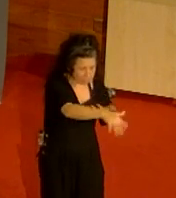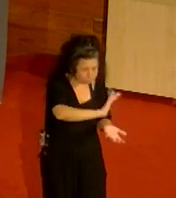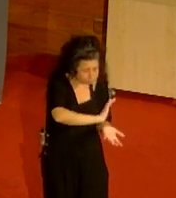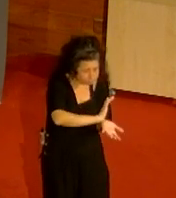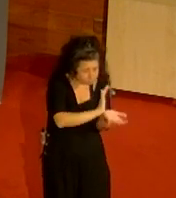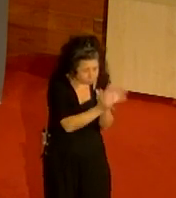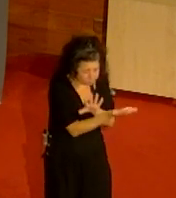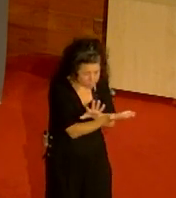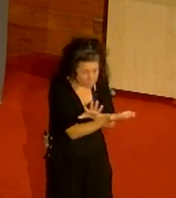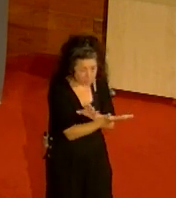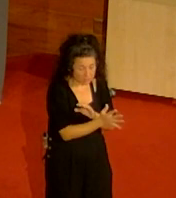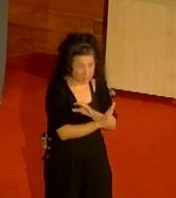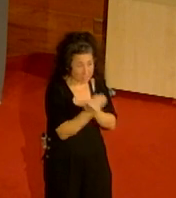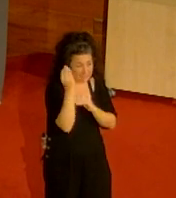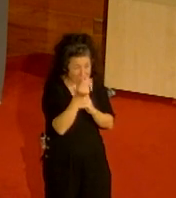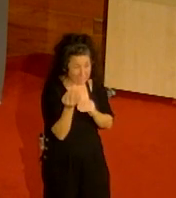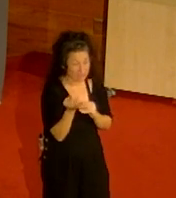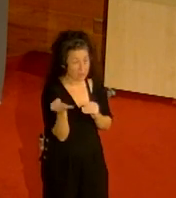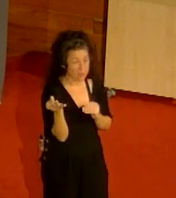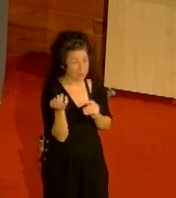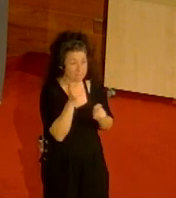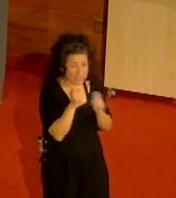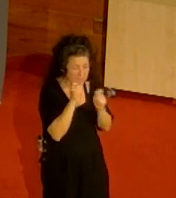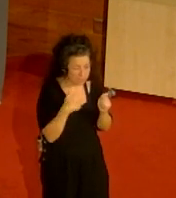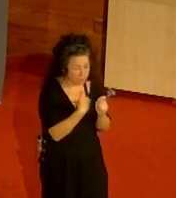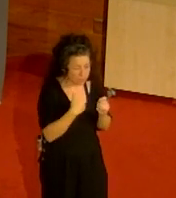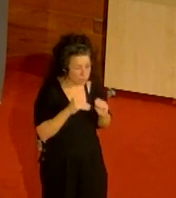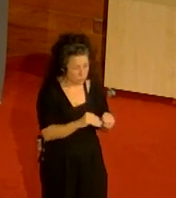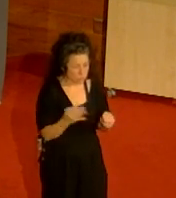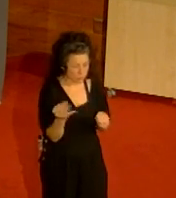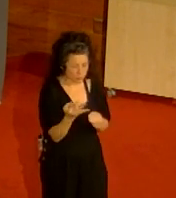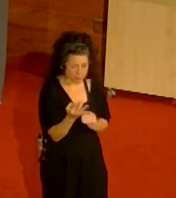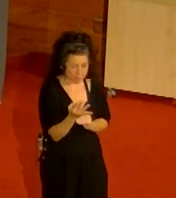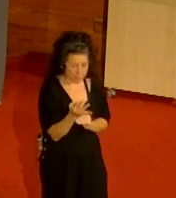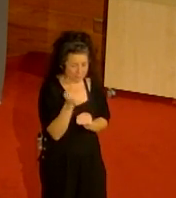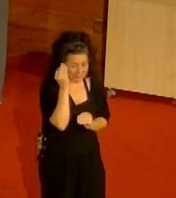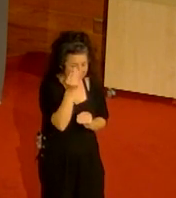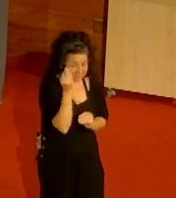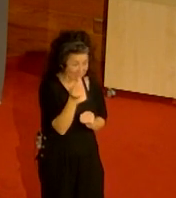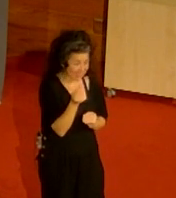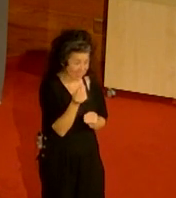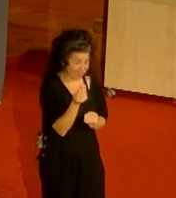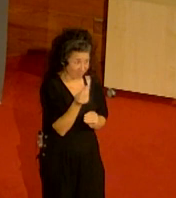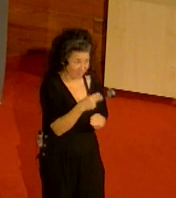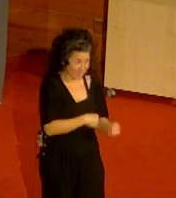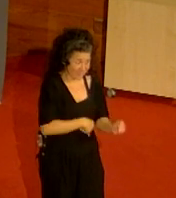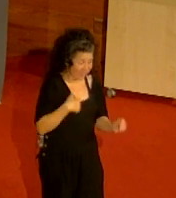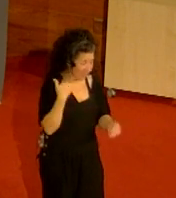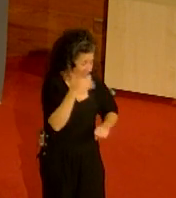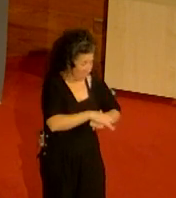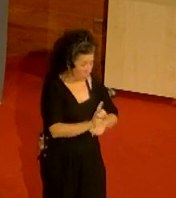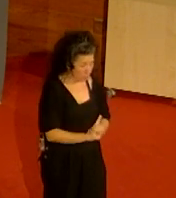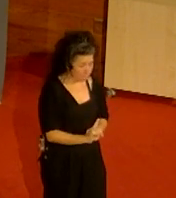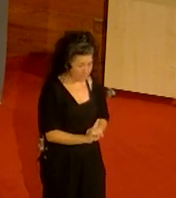Creo que debe ser la función al final del periodismo y que en general no se cumple,